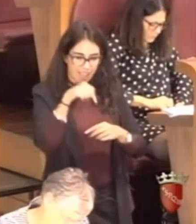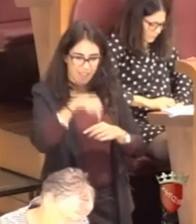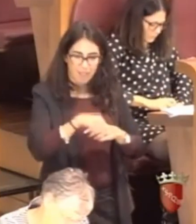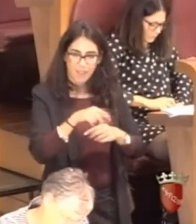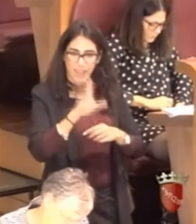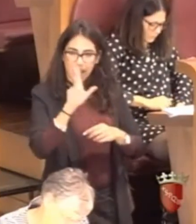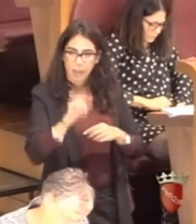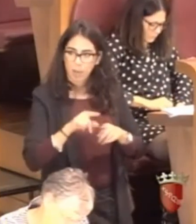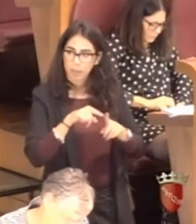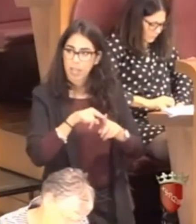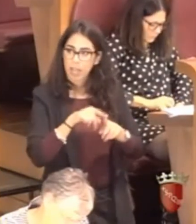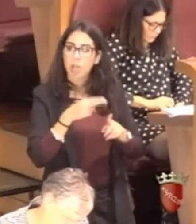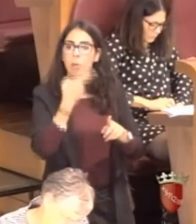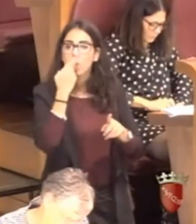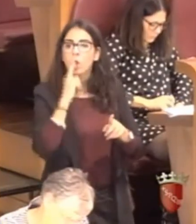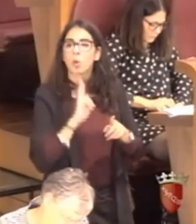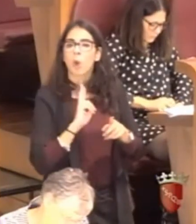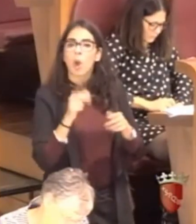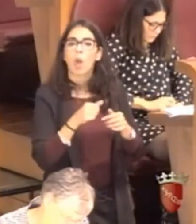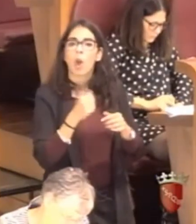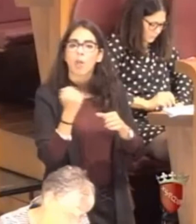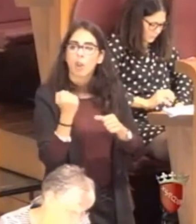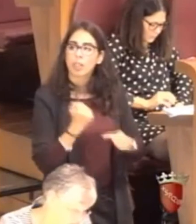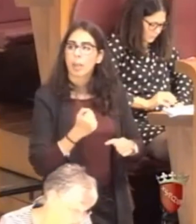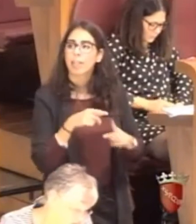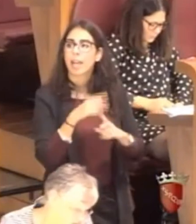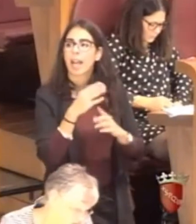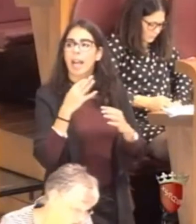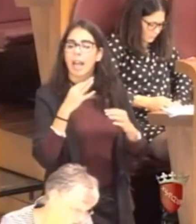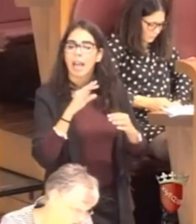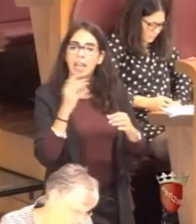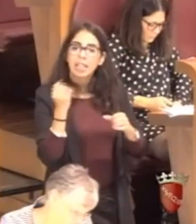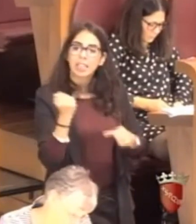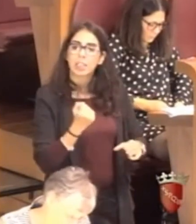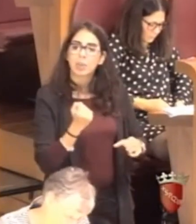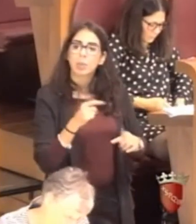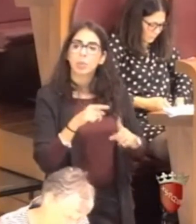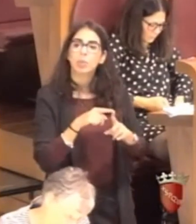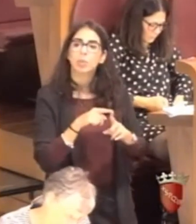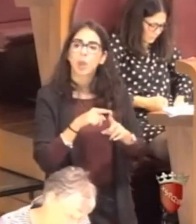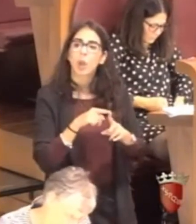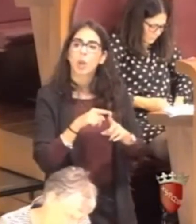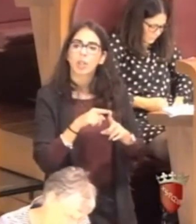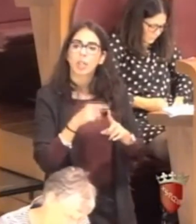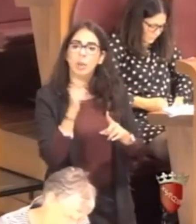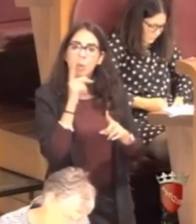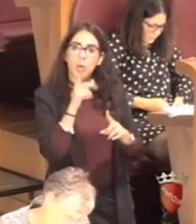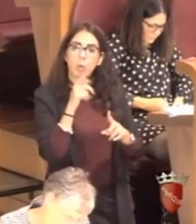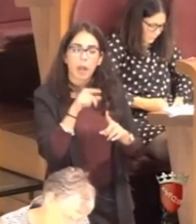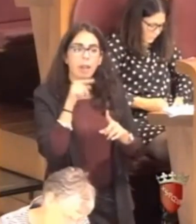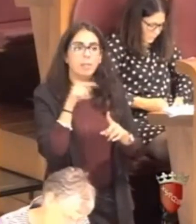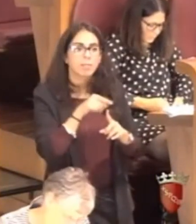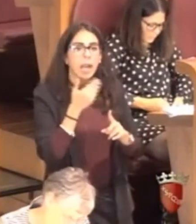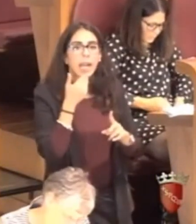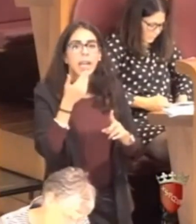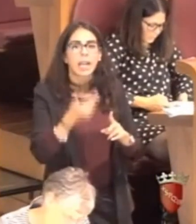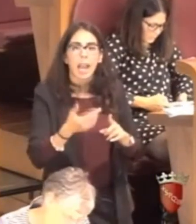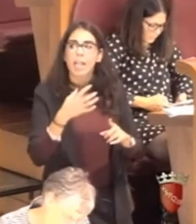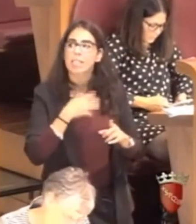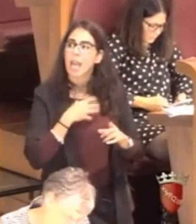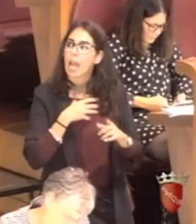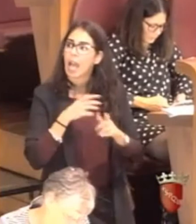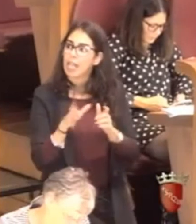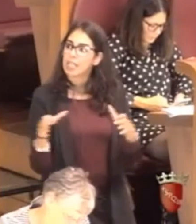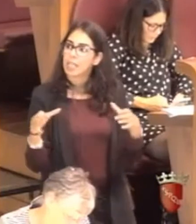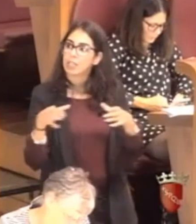ruolo fondamentale delle istituzioni culturali che grazie insomma all'assessorato sono riuscite